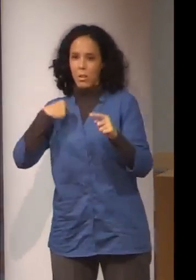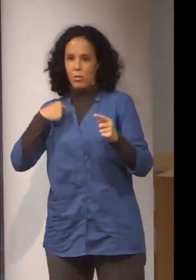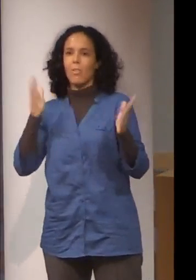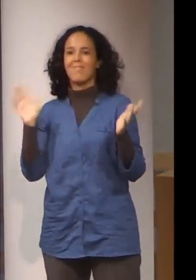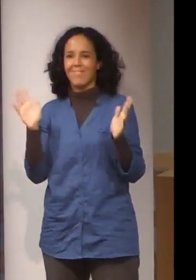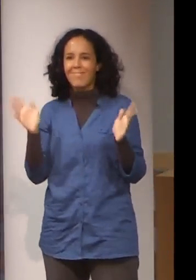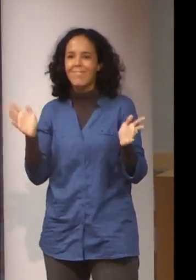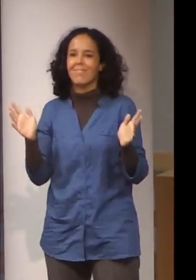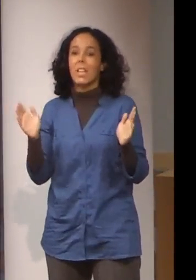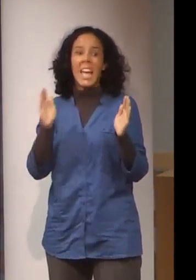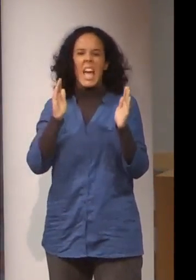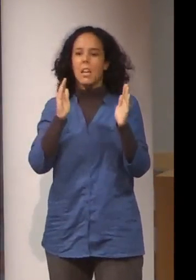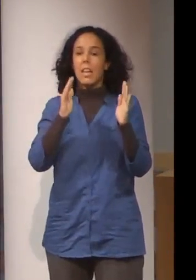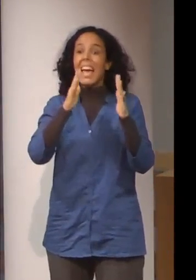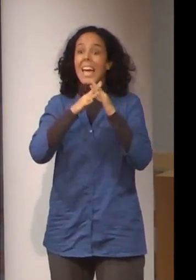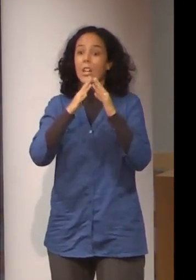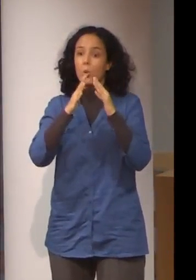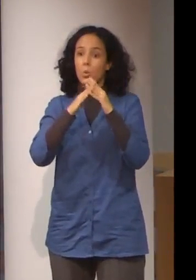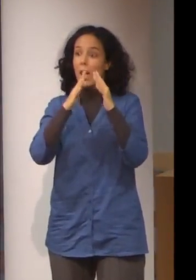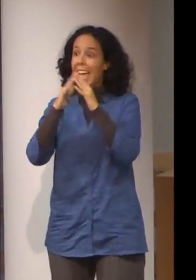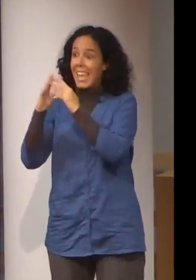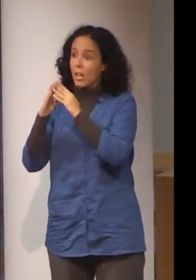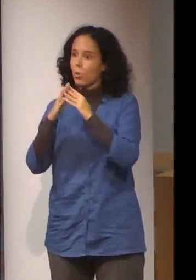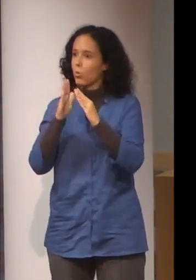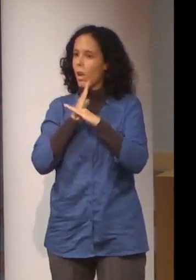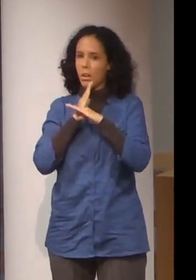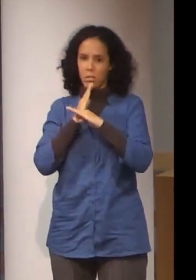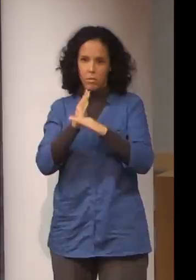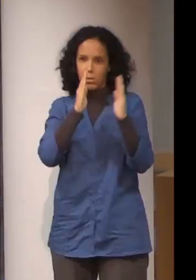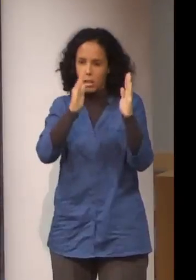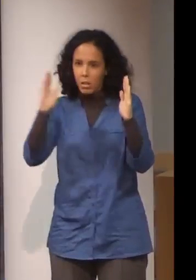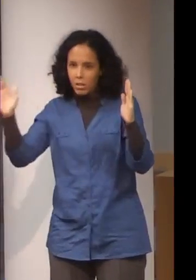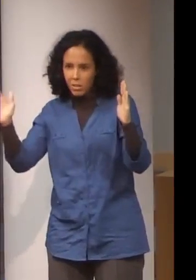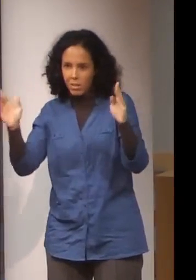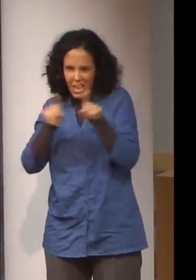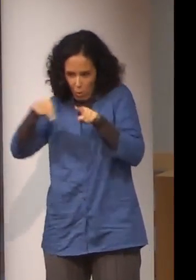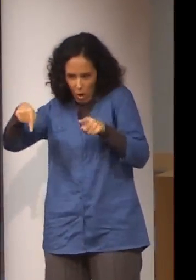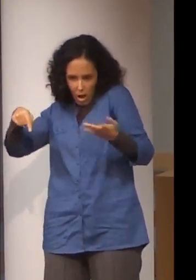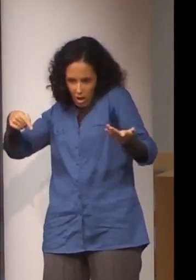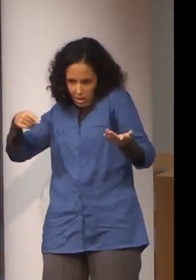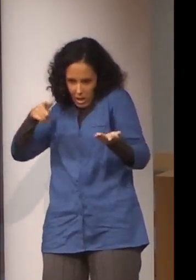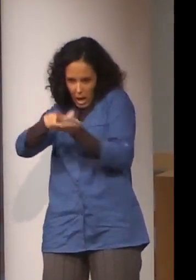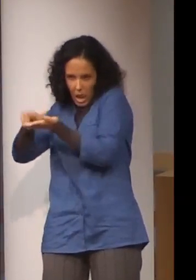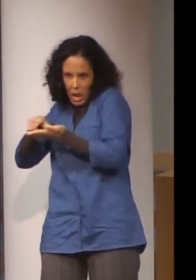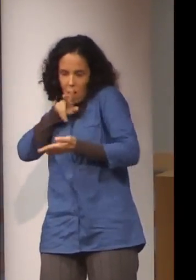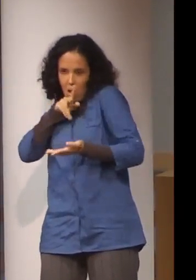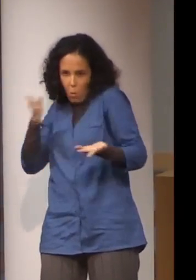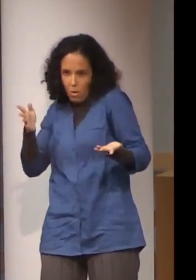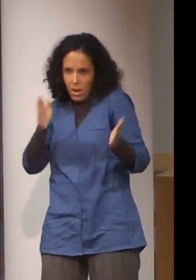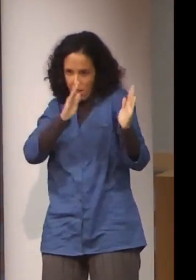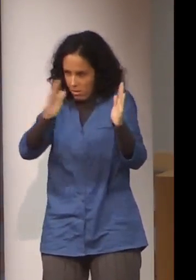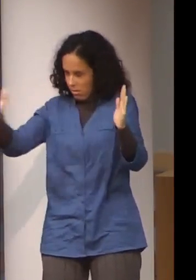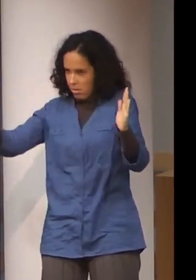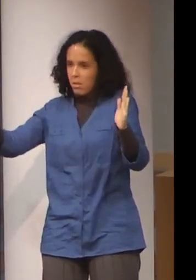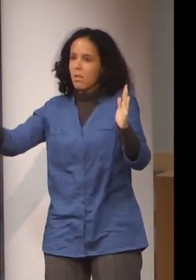datos de quién era la persona que en ese momento salía, los datos del profesor, etcétera. Manteniendo una estructura fija de